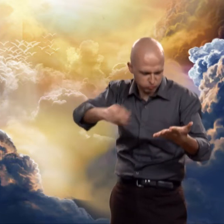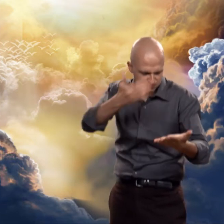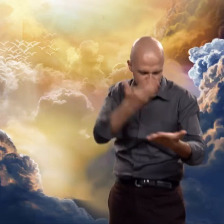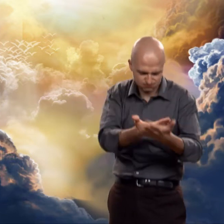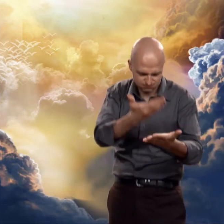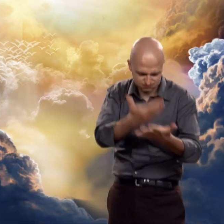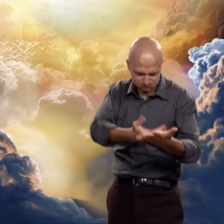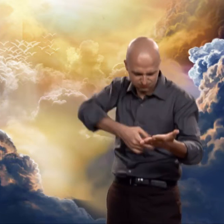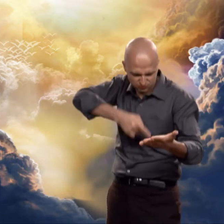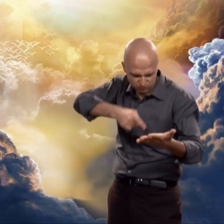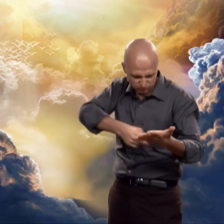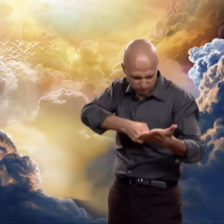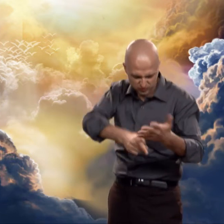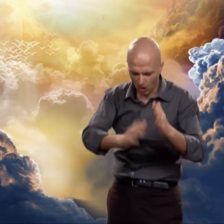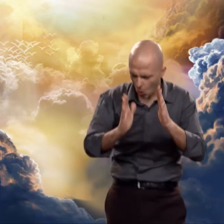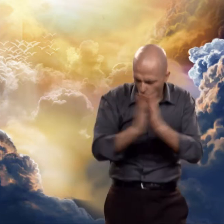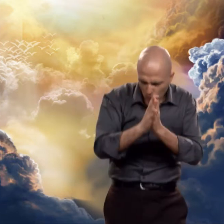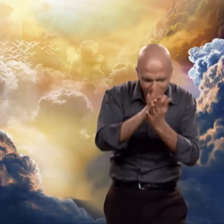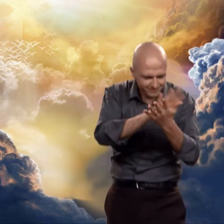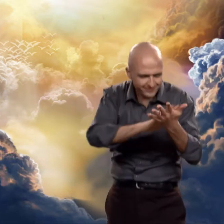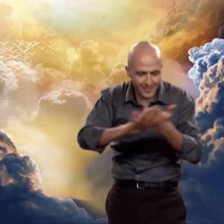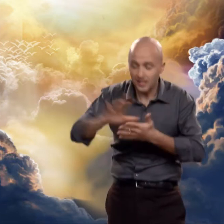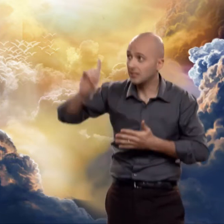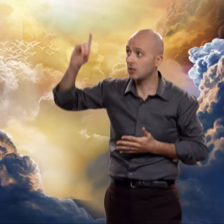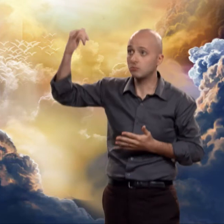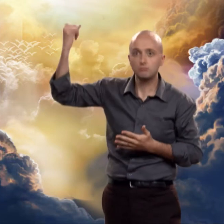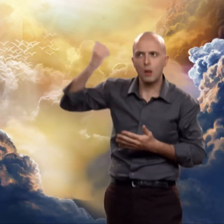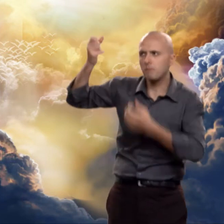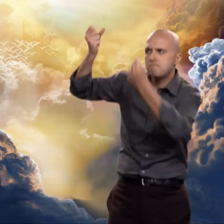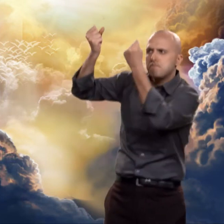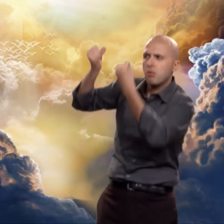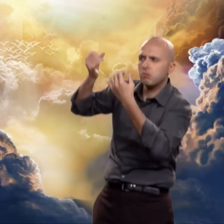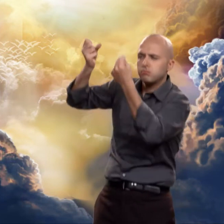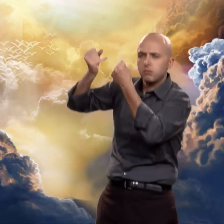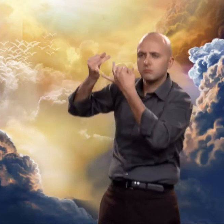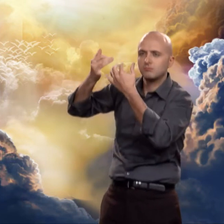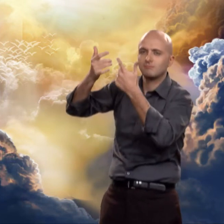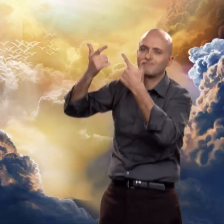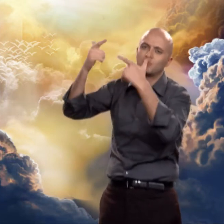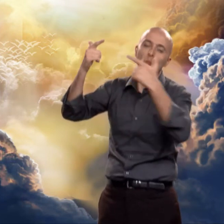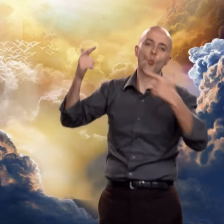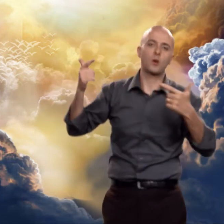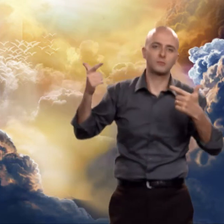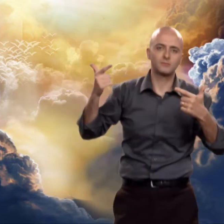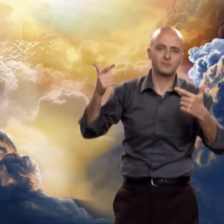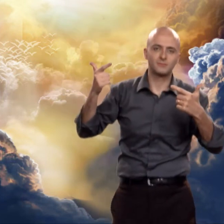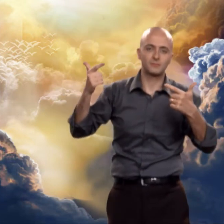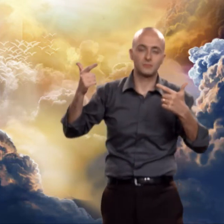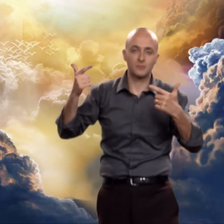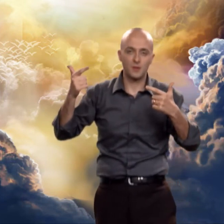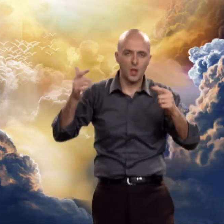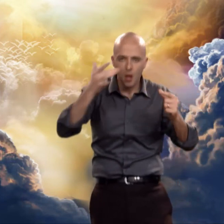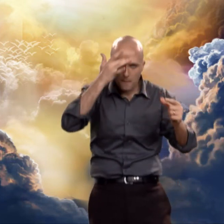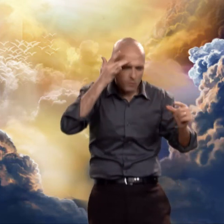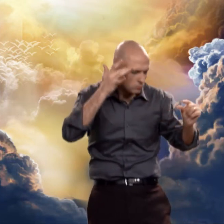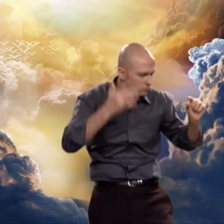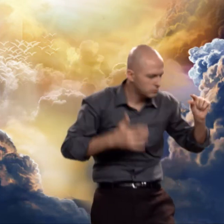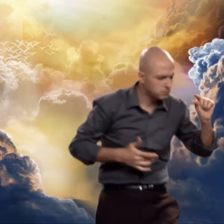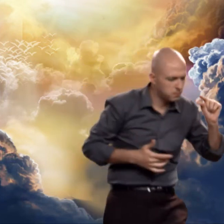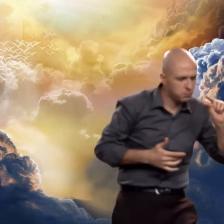templo. Desde aquela época até hoje, os que desejam ser leais à verdade têm sido acusados de